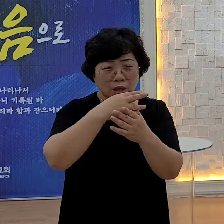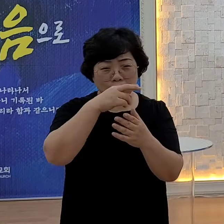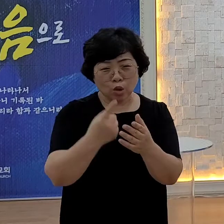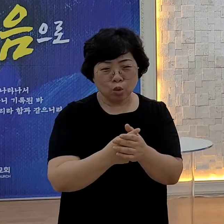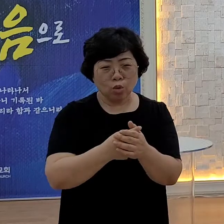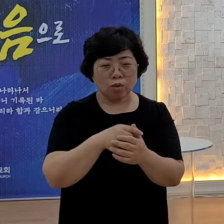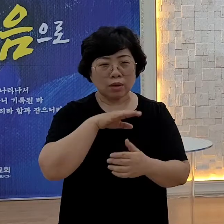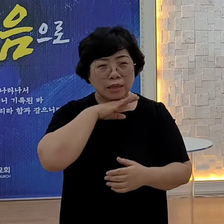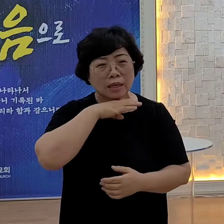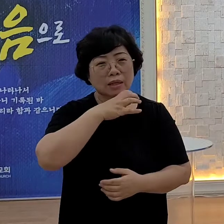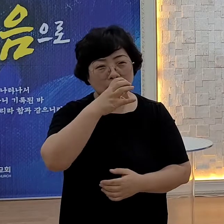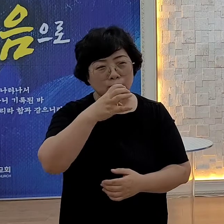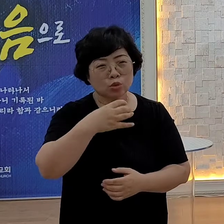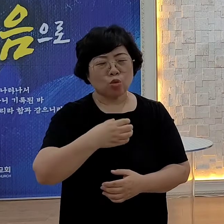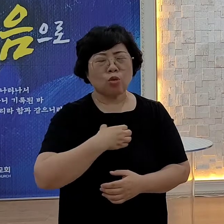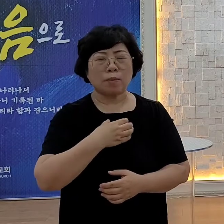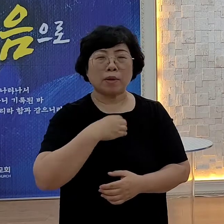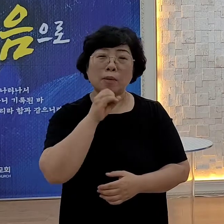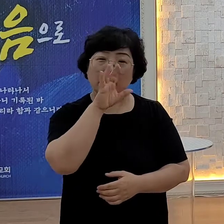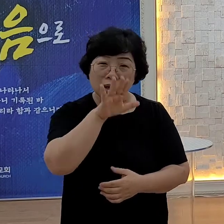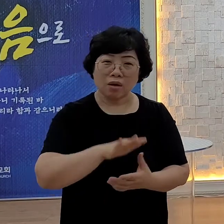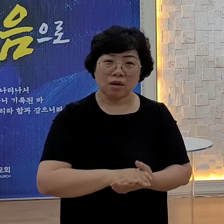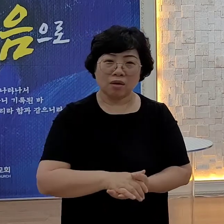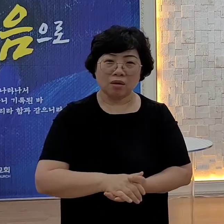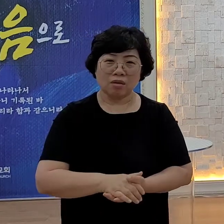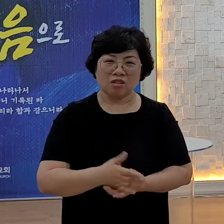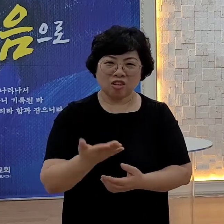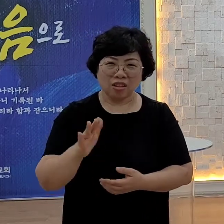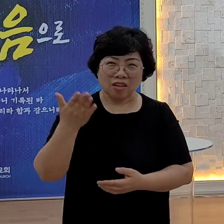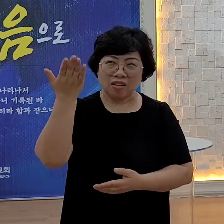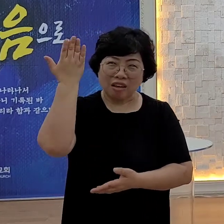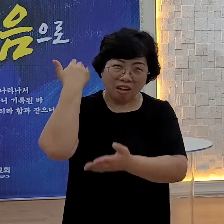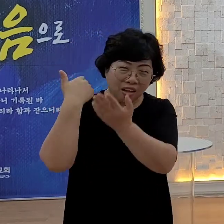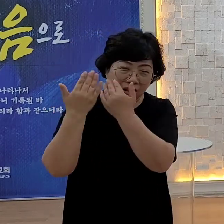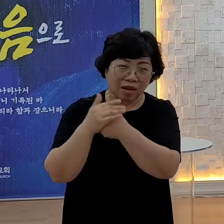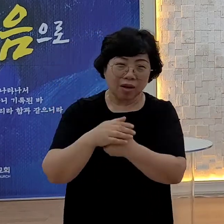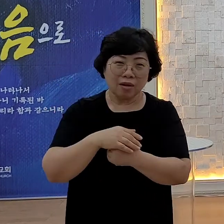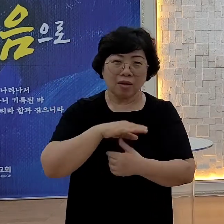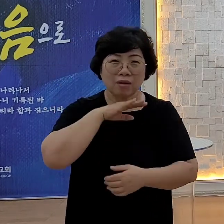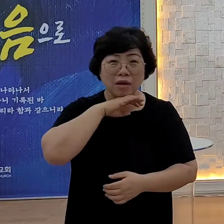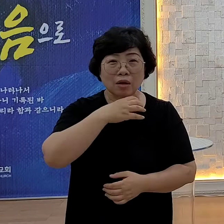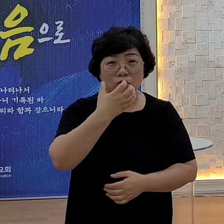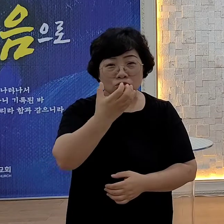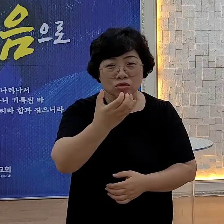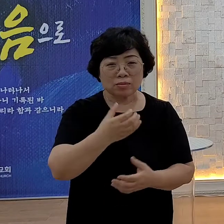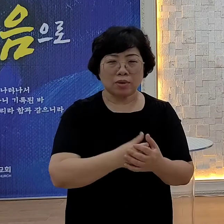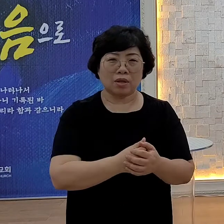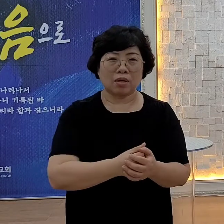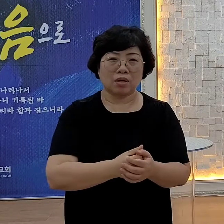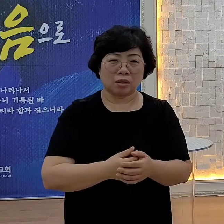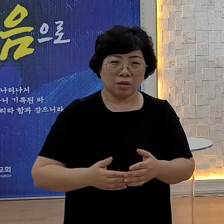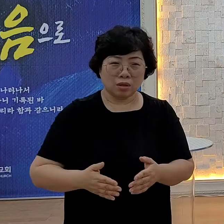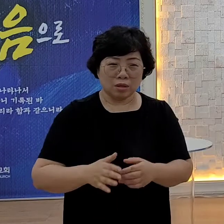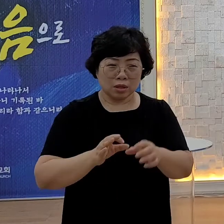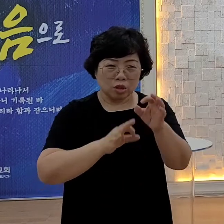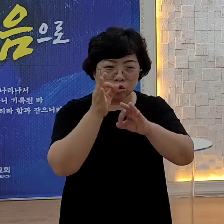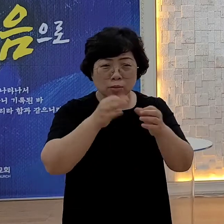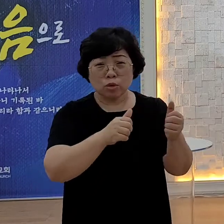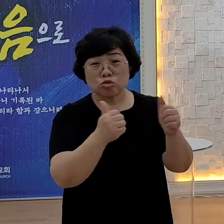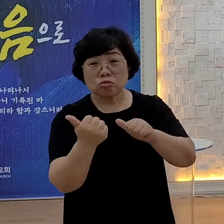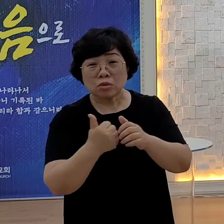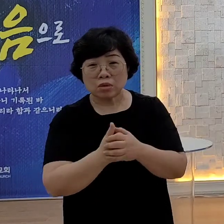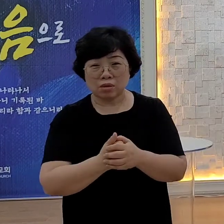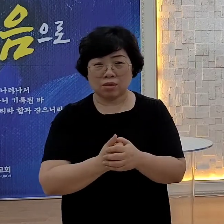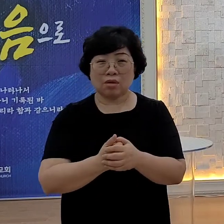되지만, 그 당시에는 애를 낳다가 힘이 없으면 죽는 거잖아. 그 시절에. 보장이 안 됩니다. 그래서 어떤